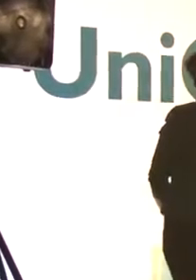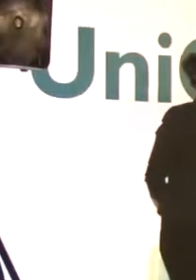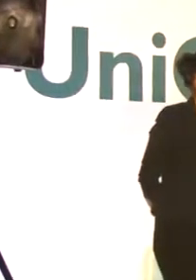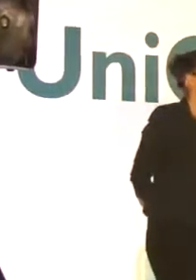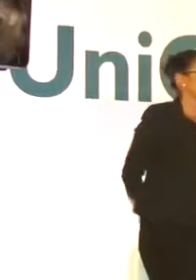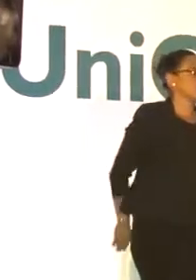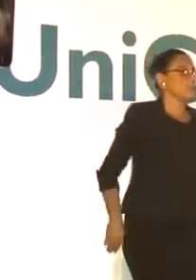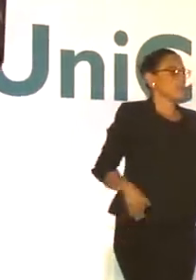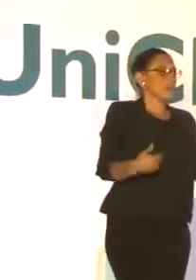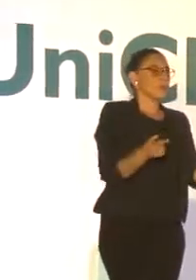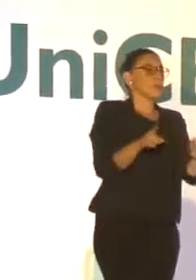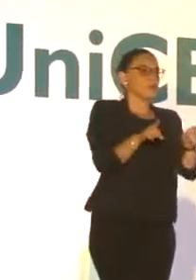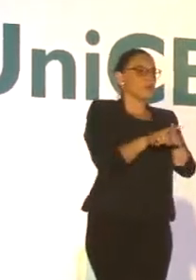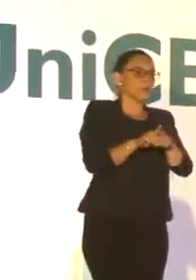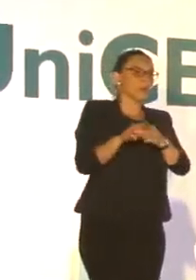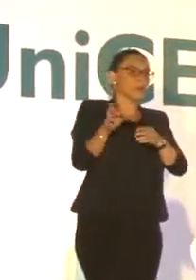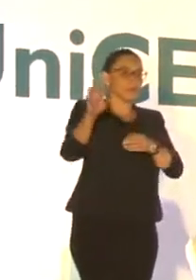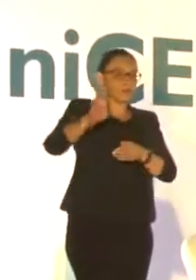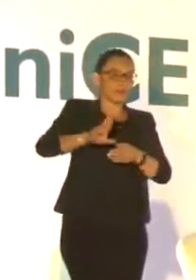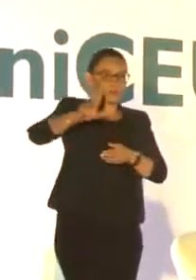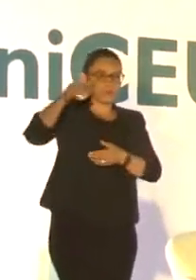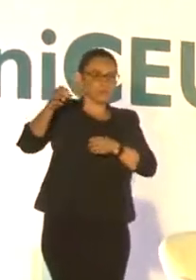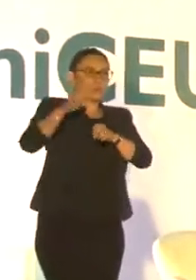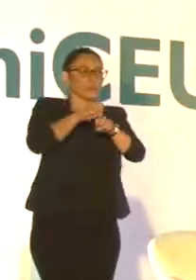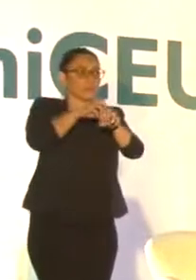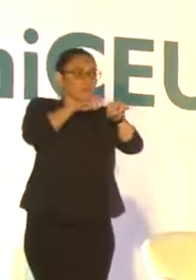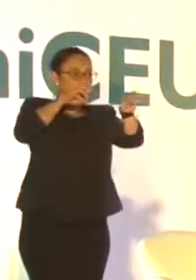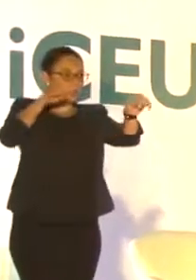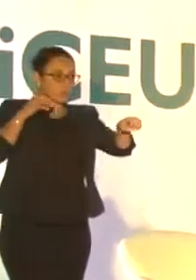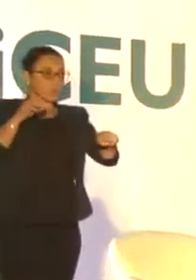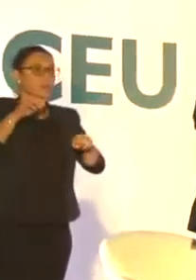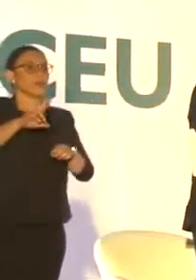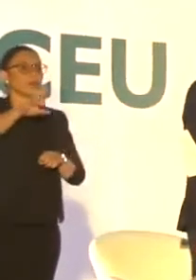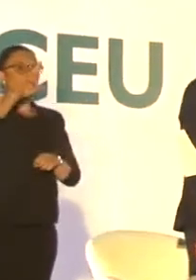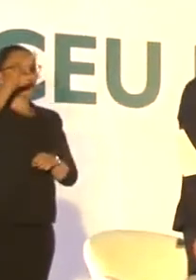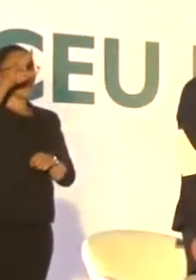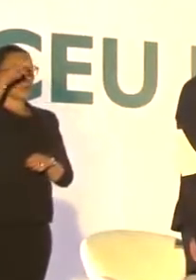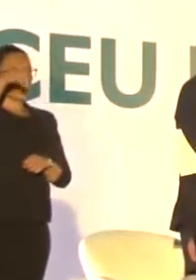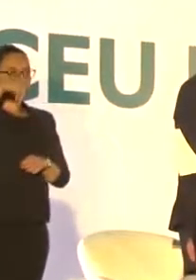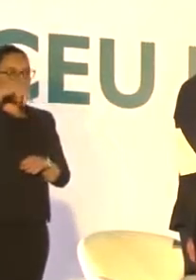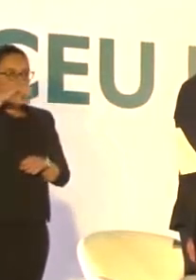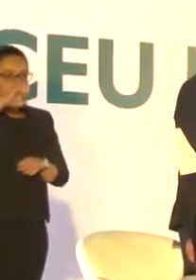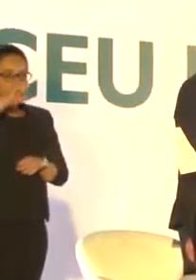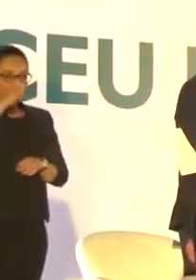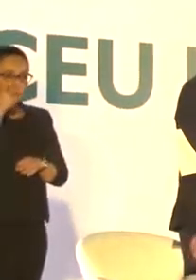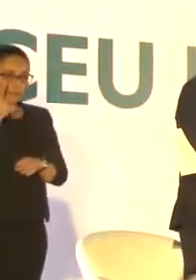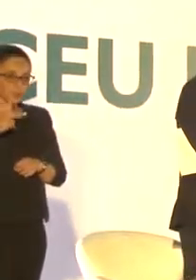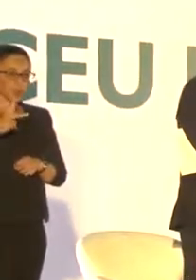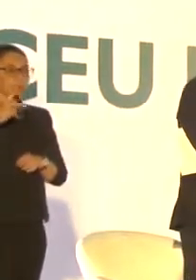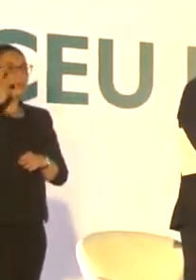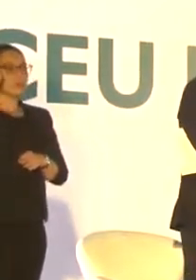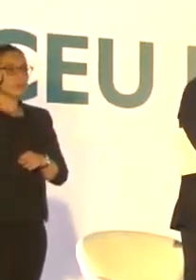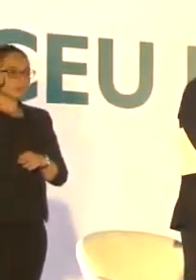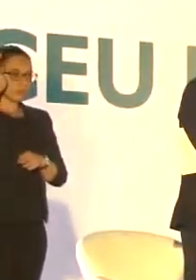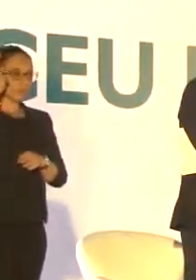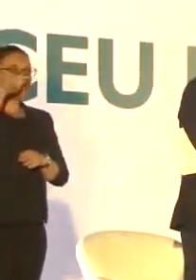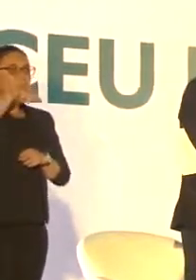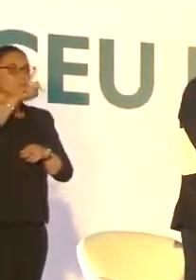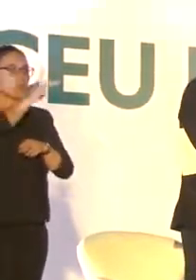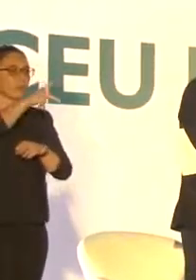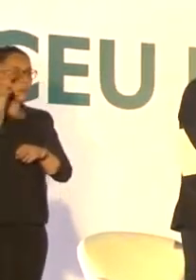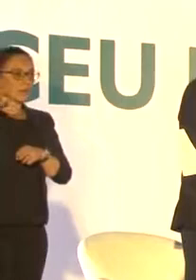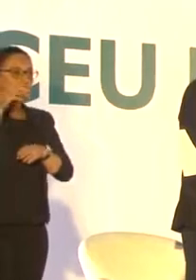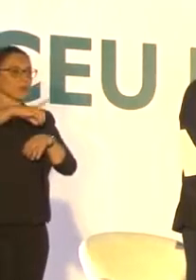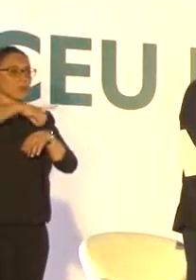O senhor coordenador do Núcleo de Educação à Distância da Universidade Estadual Paulista, Júlio de Mesquita Filho, Unesp,